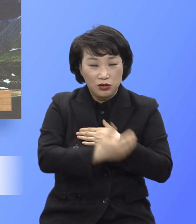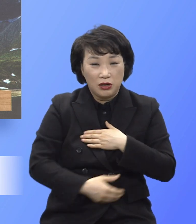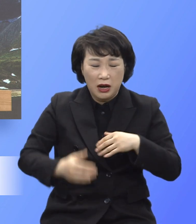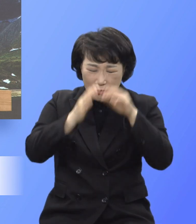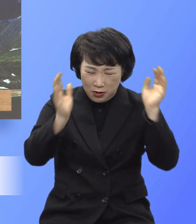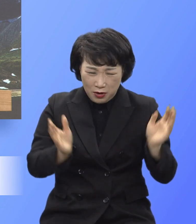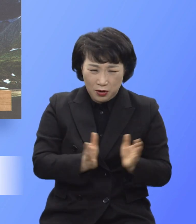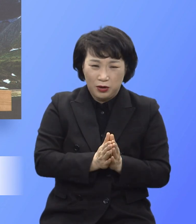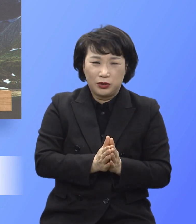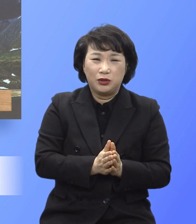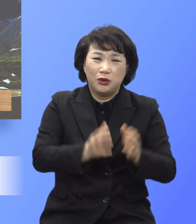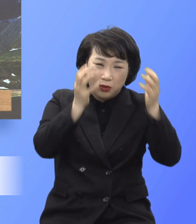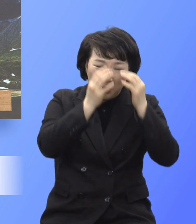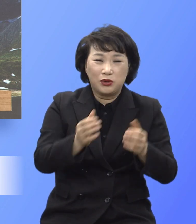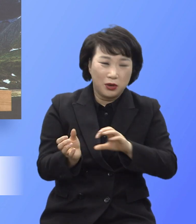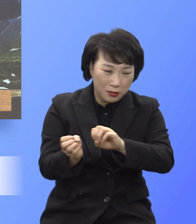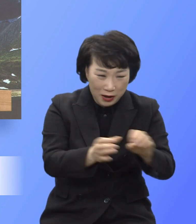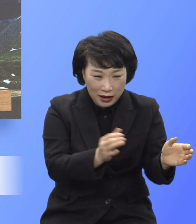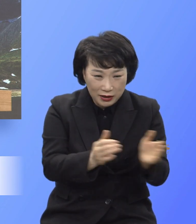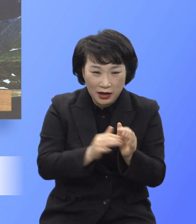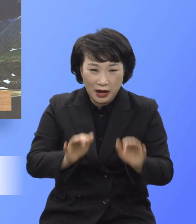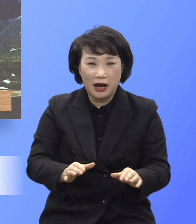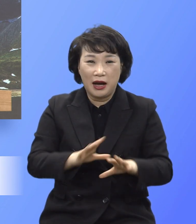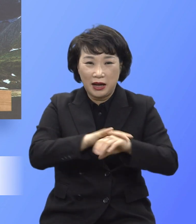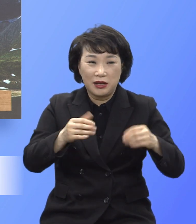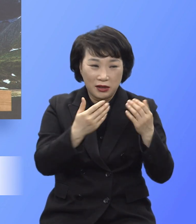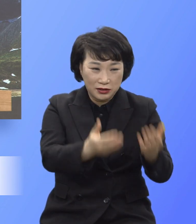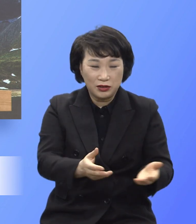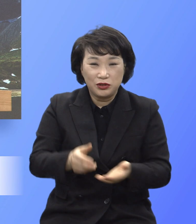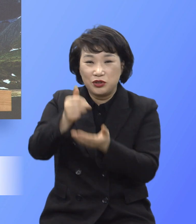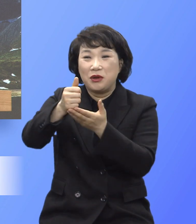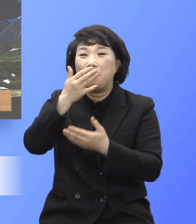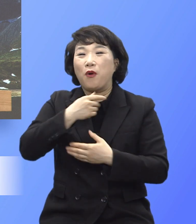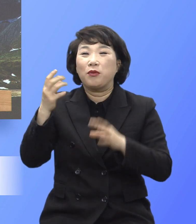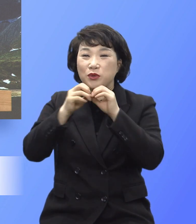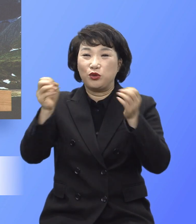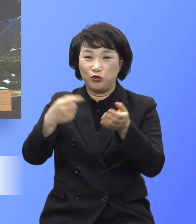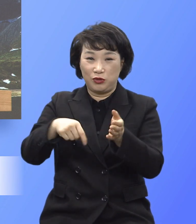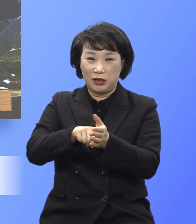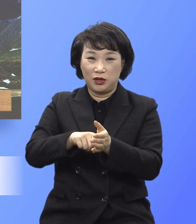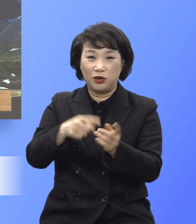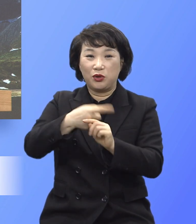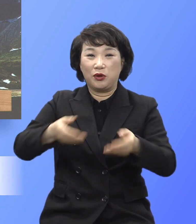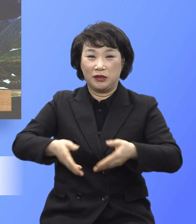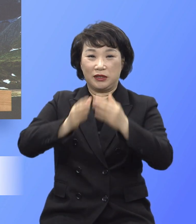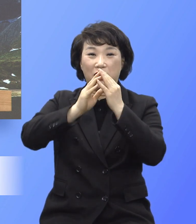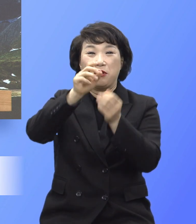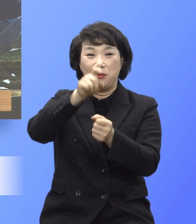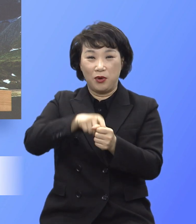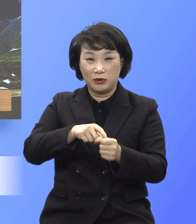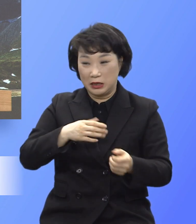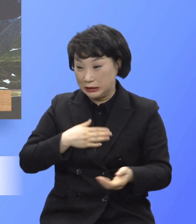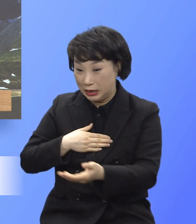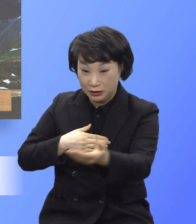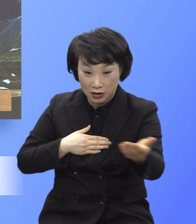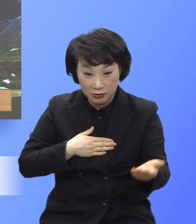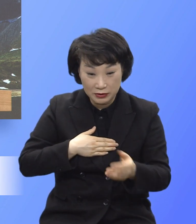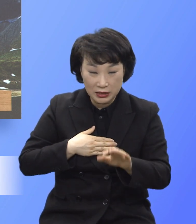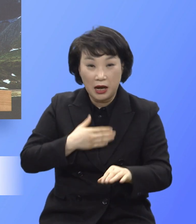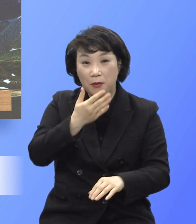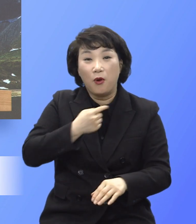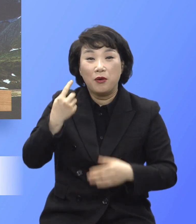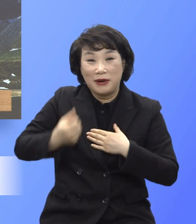영육간을 제거해 버리고 주님의 복음 전도를 실천하라고 교회를 세웠으니 여러분은